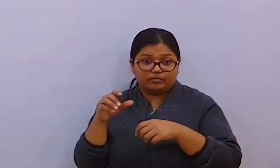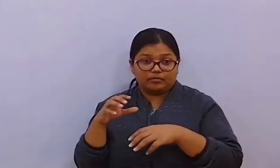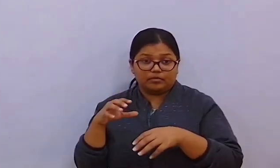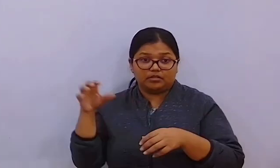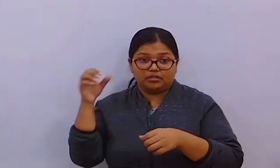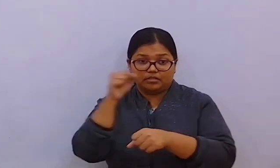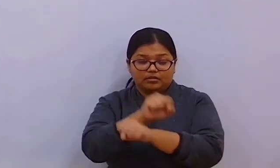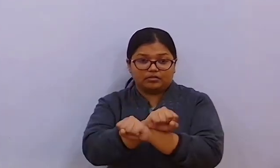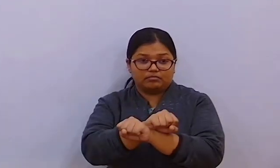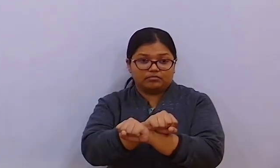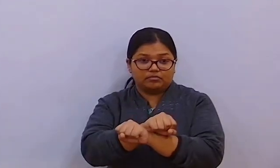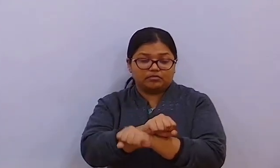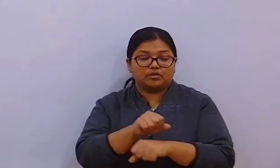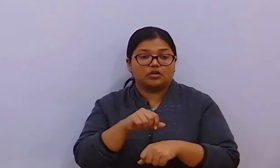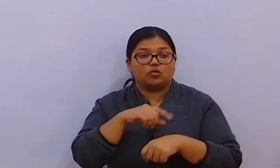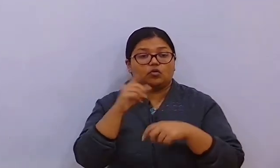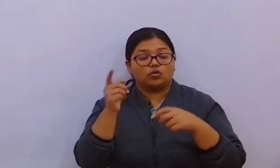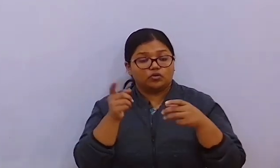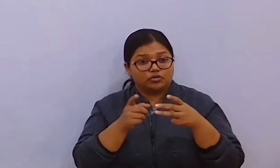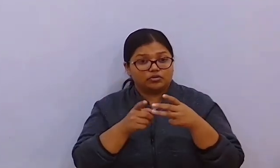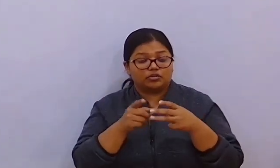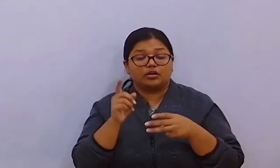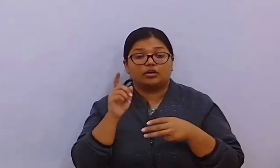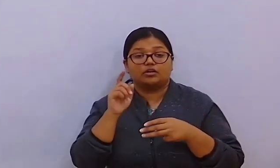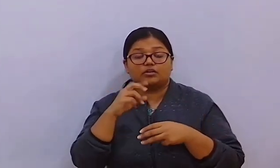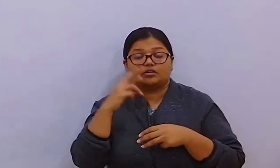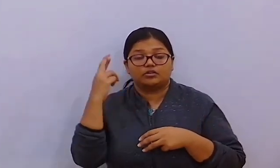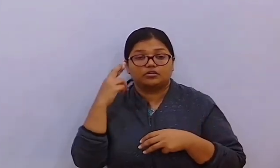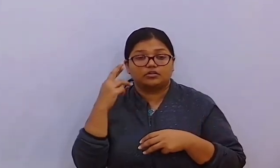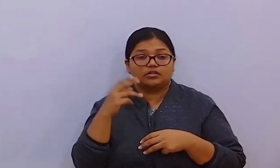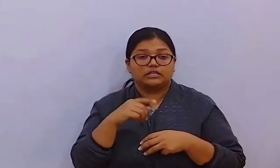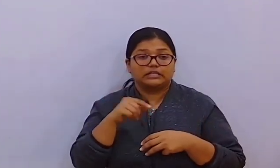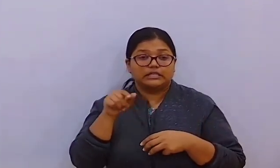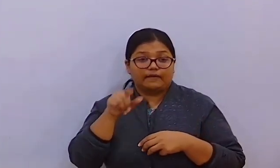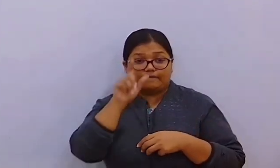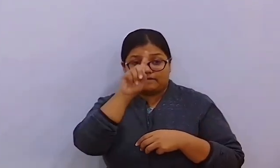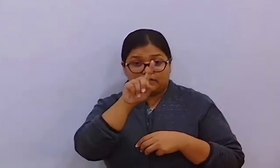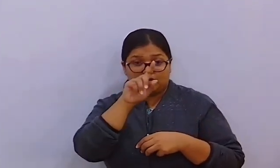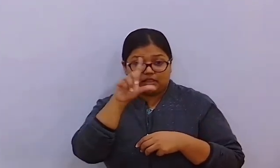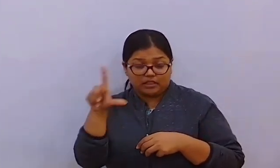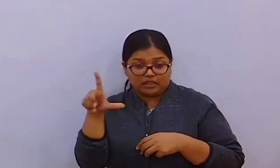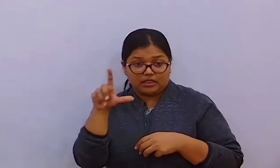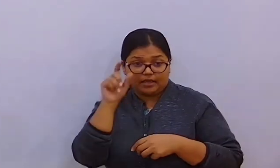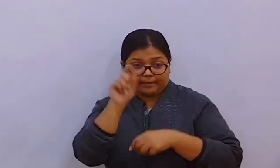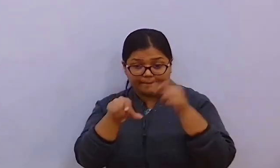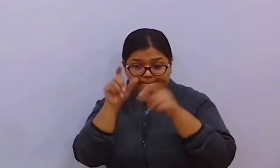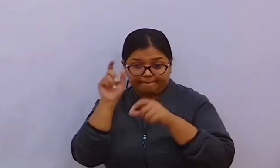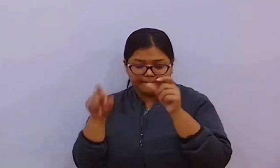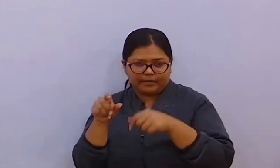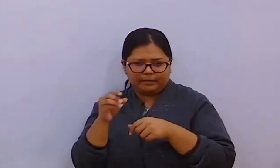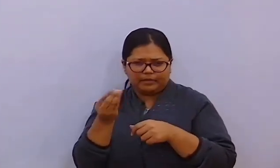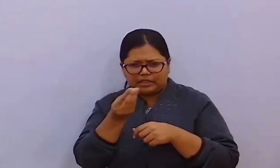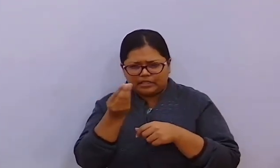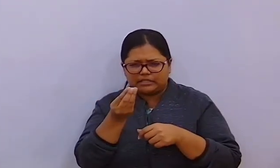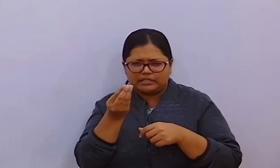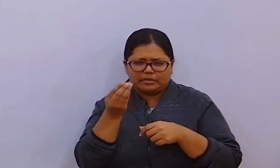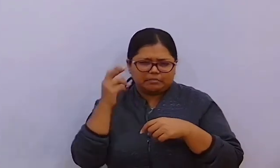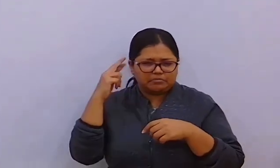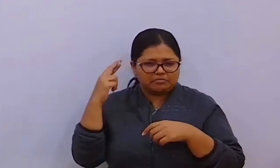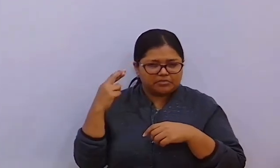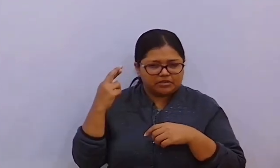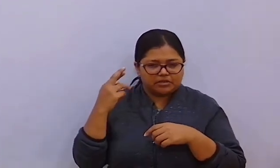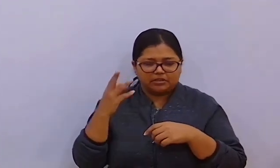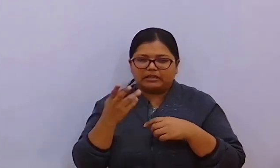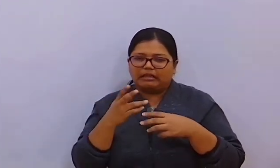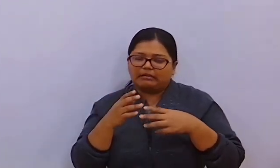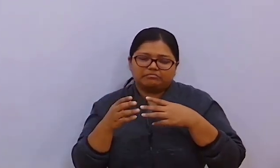हुए परिणामों के कारण या अन्य कारणों से क्या हुए थे, मर गए थे या क्या हो गई थी, उनकी मृत्यु हो गई थी।